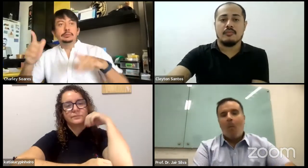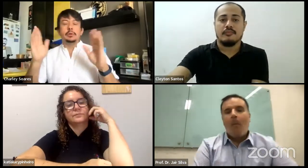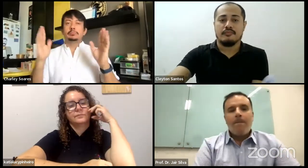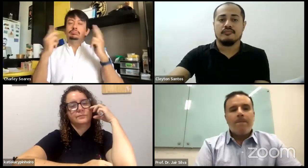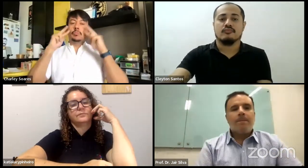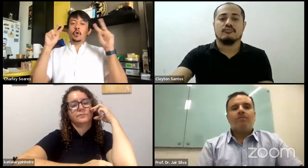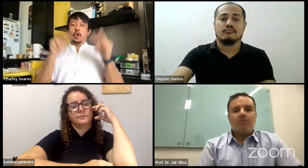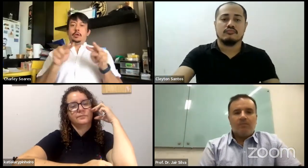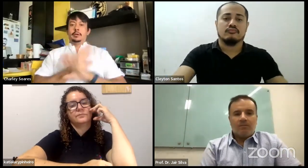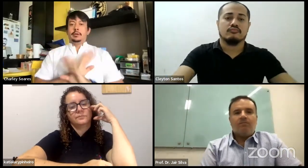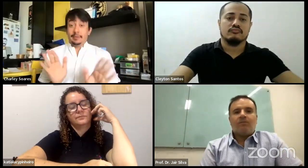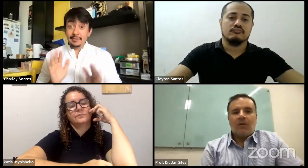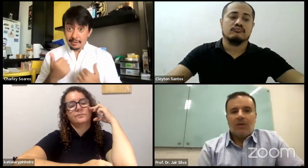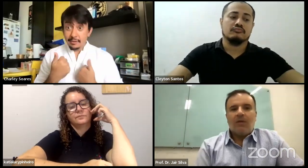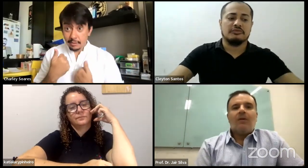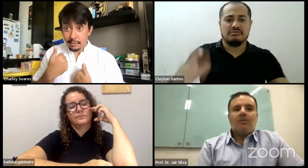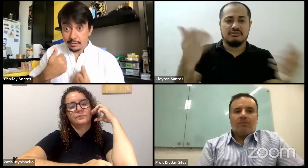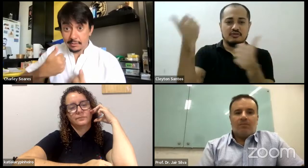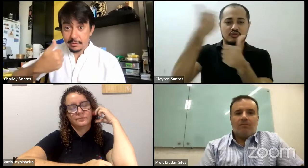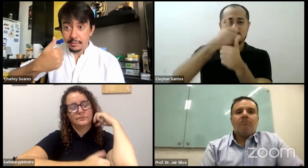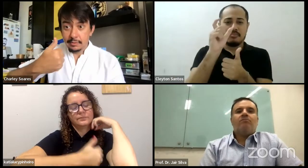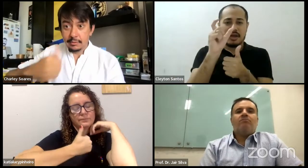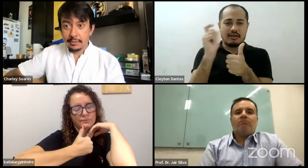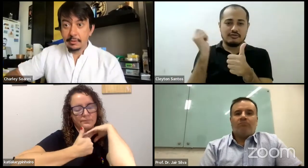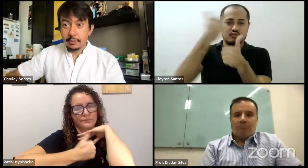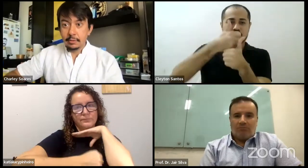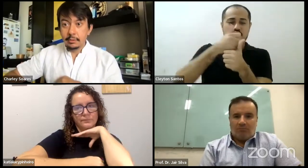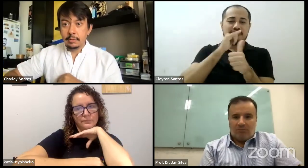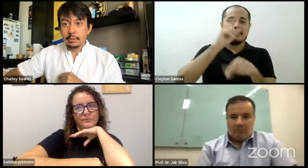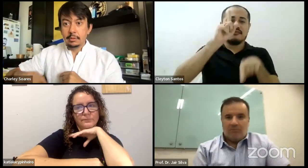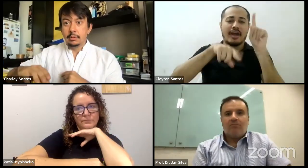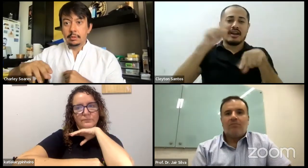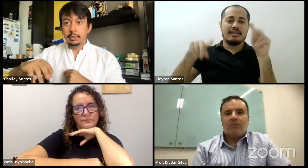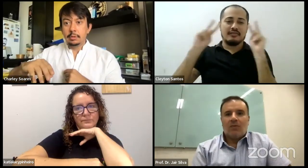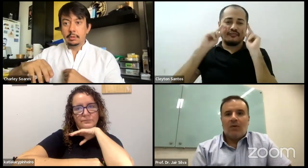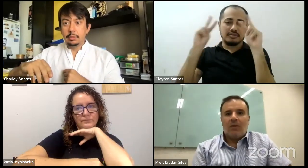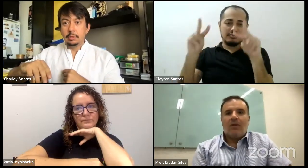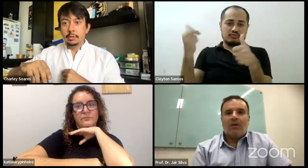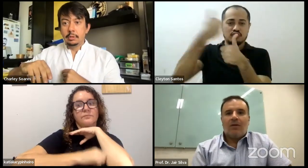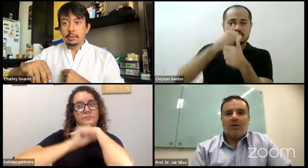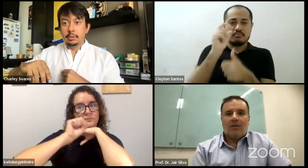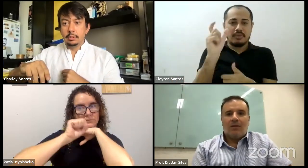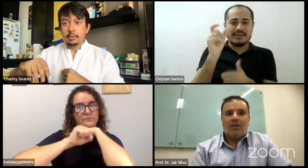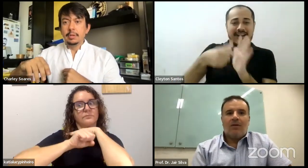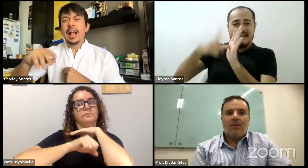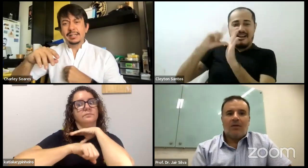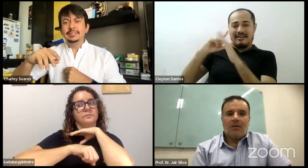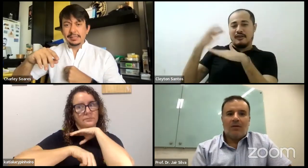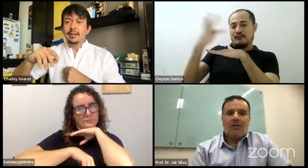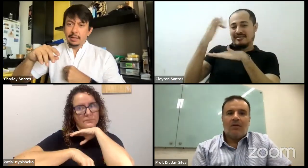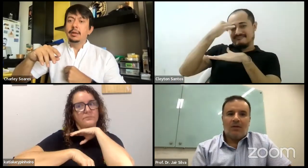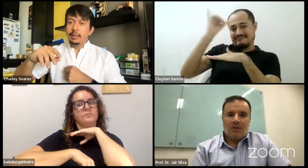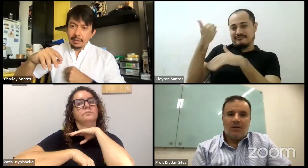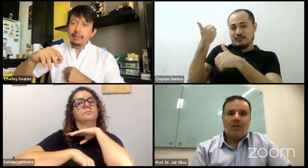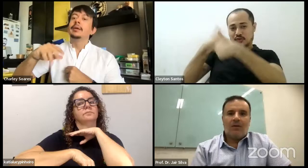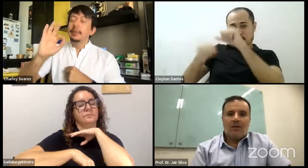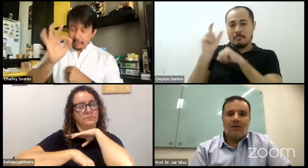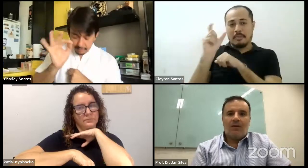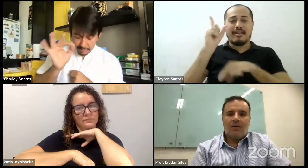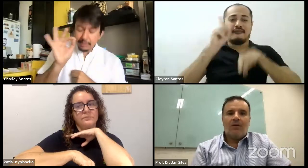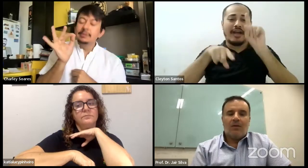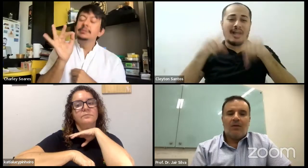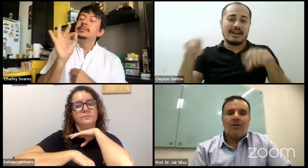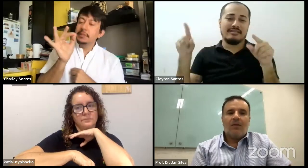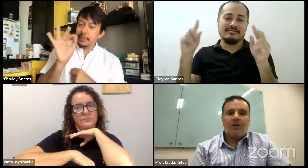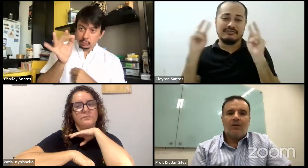É melhor você colocar o conceito de variação linguística. É a minha visão, tá certo? Eu posso substituir por variação, né? Em vez